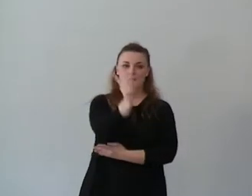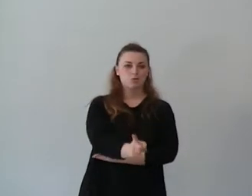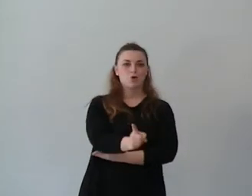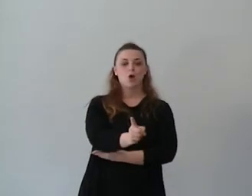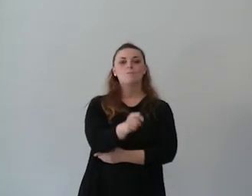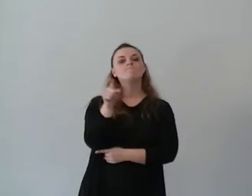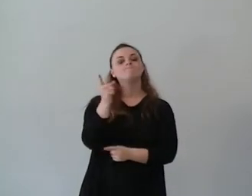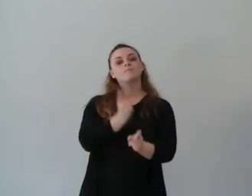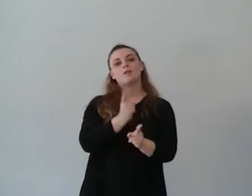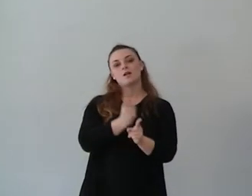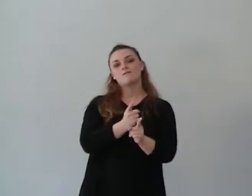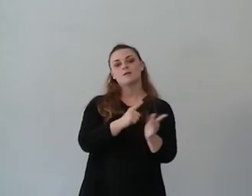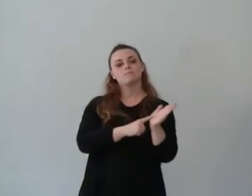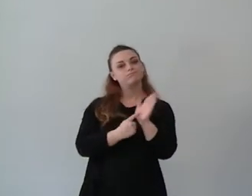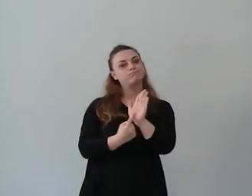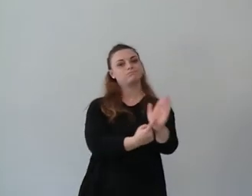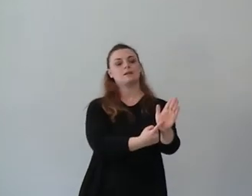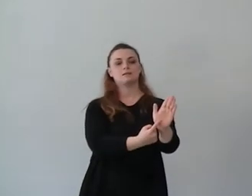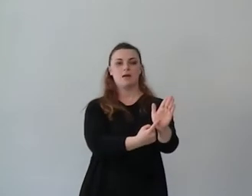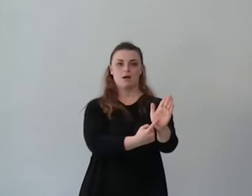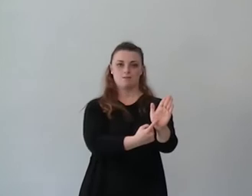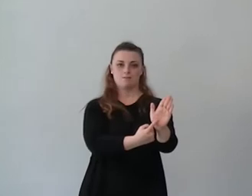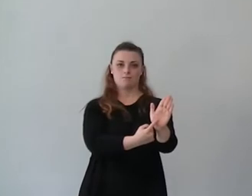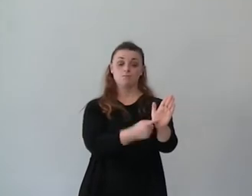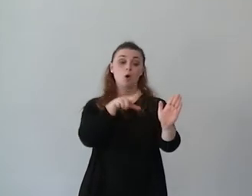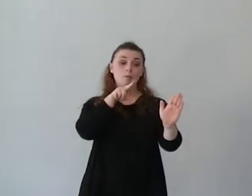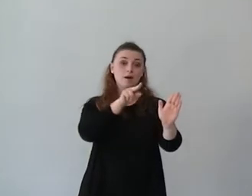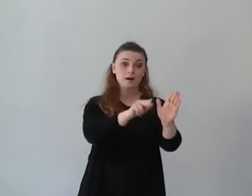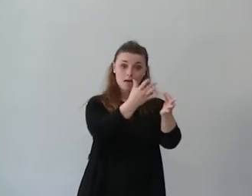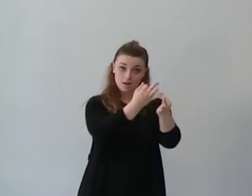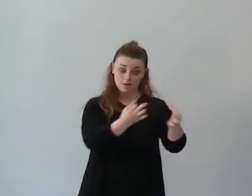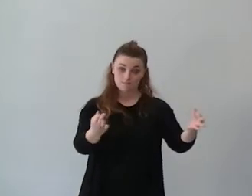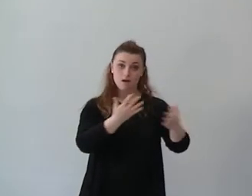credenti, nel parlare, nel comportamento, nell'amore, nella fede e nella purezza.